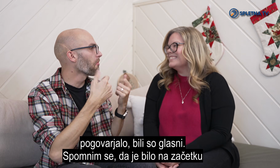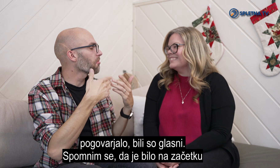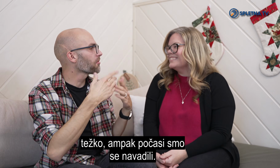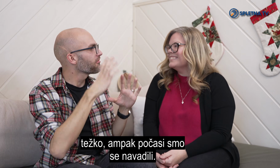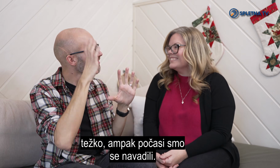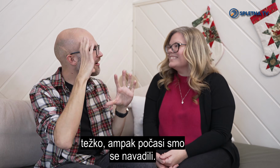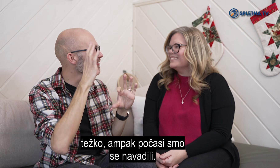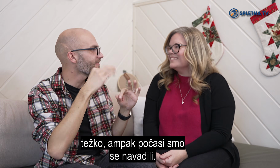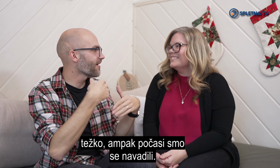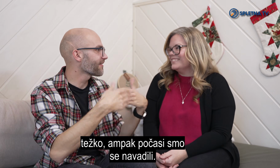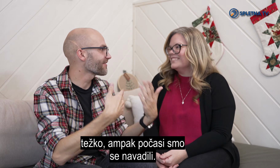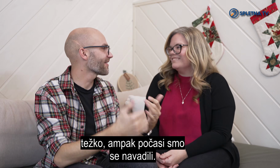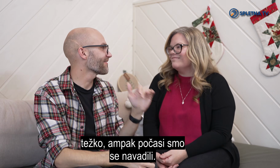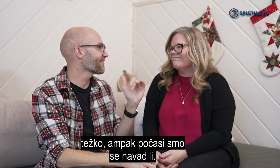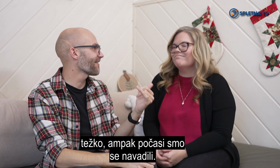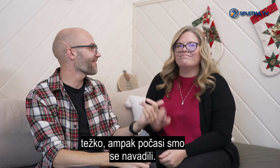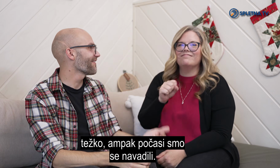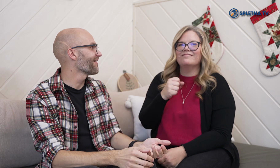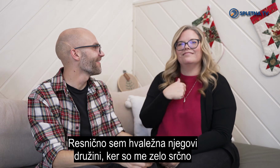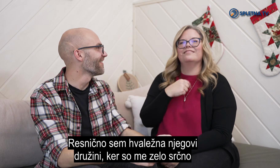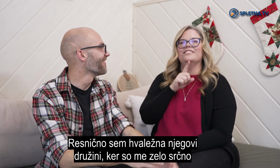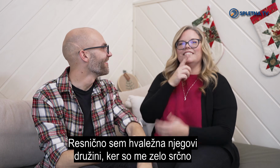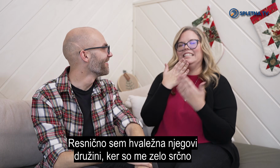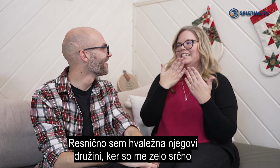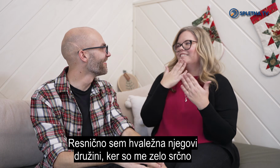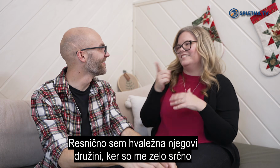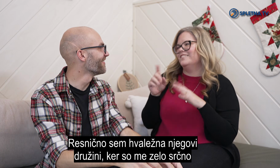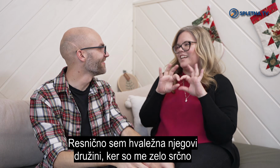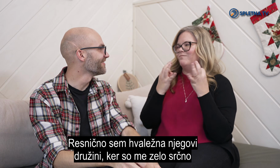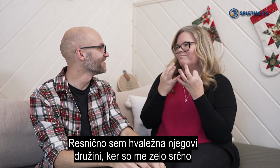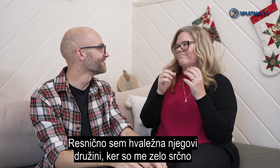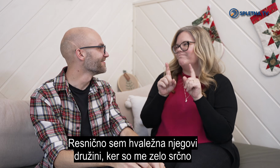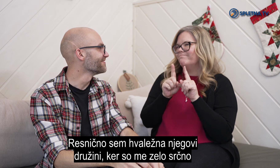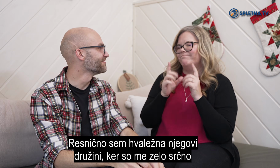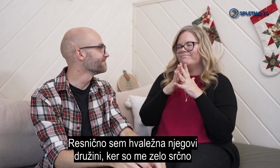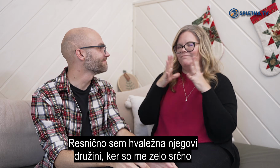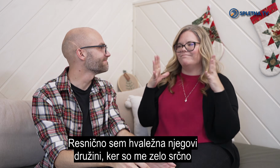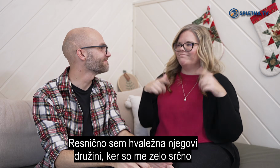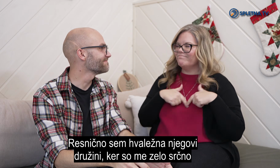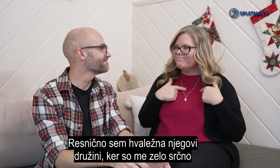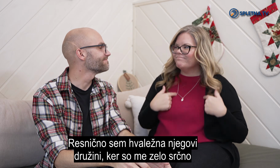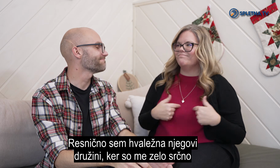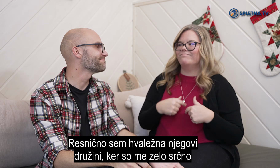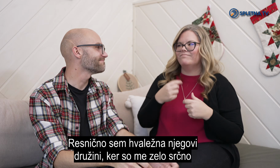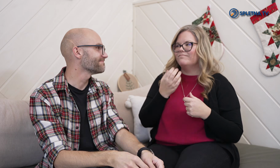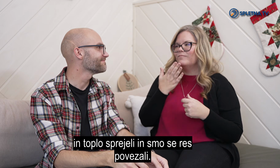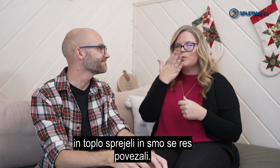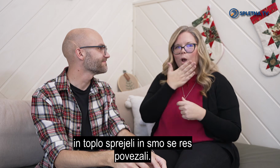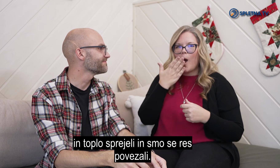težko, ampak počasi smo se navadili. Resnično sem hvaležna njegovi družini, ker so me zelo srčno in toplo sprejeli